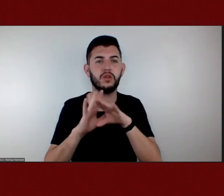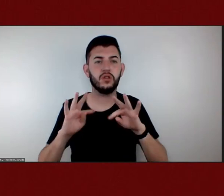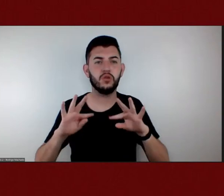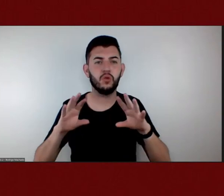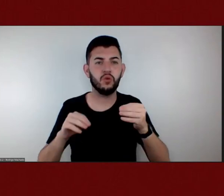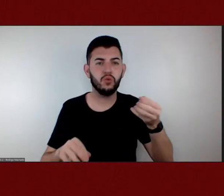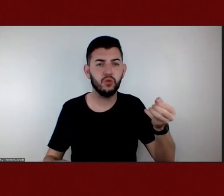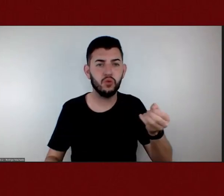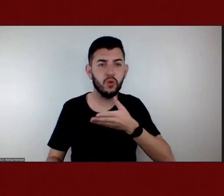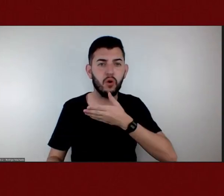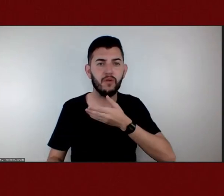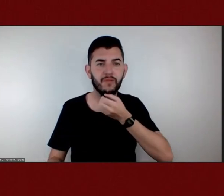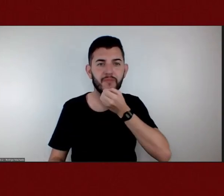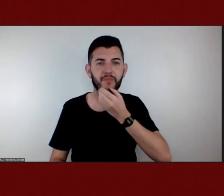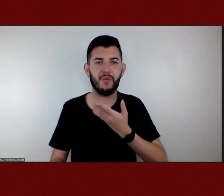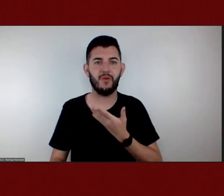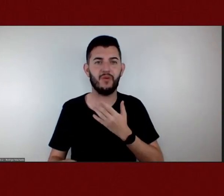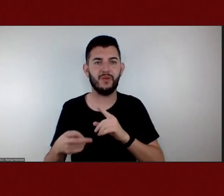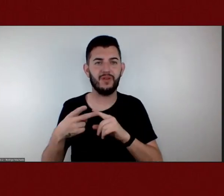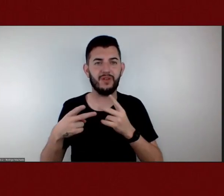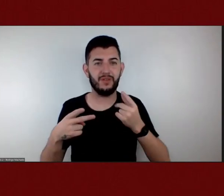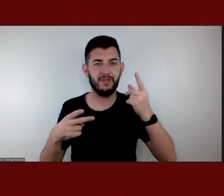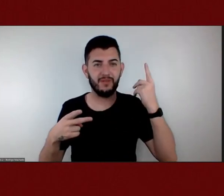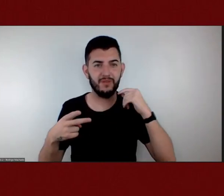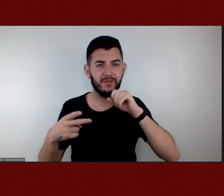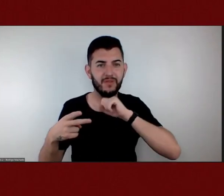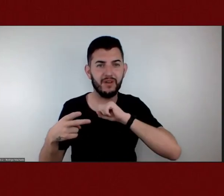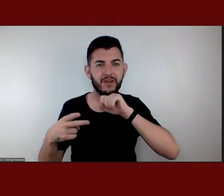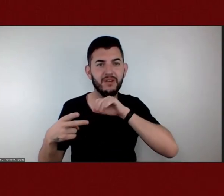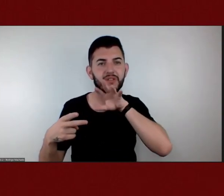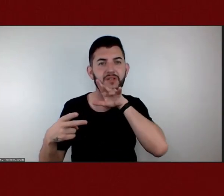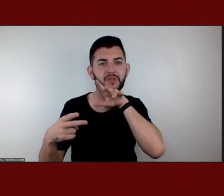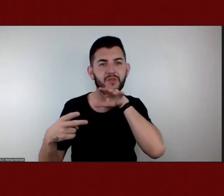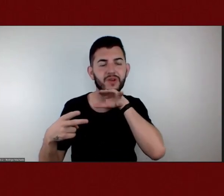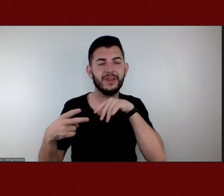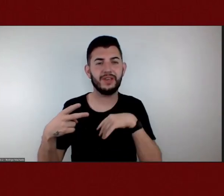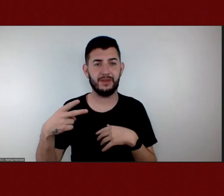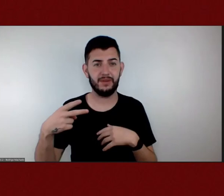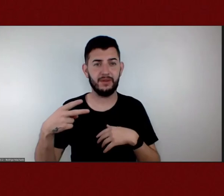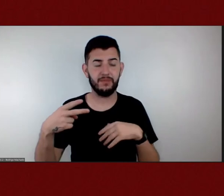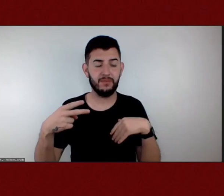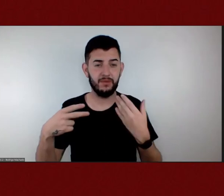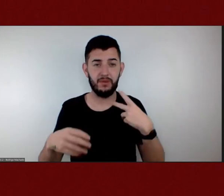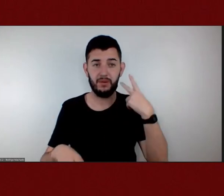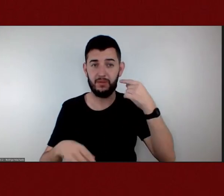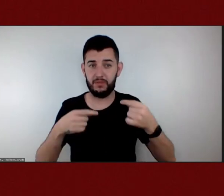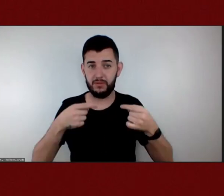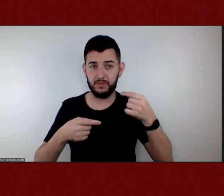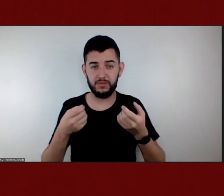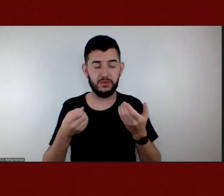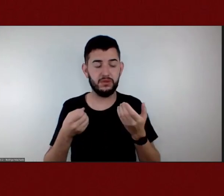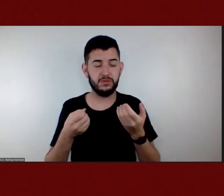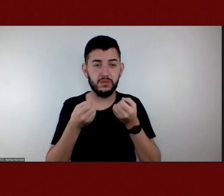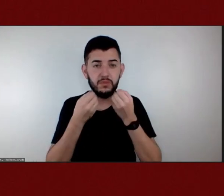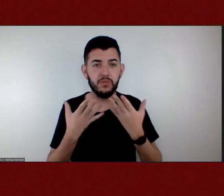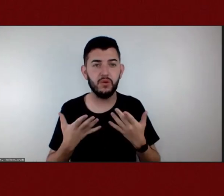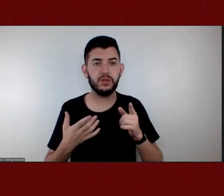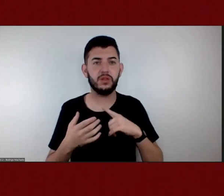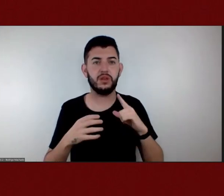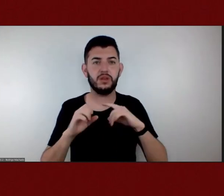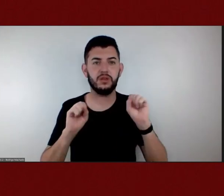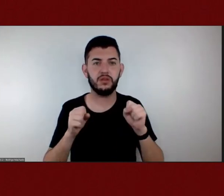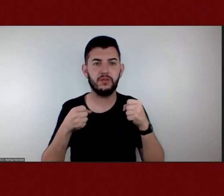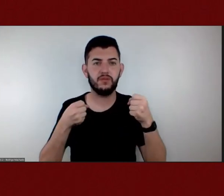que é velho é ruim. A boa política, a isso sim, ela junta os esforços dos novos e